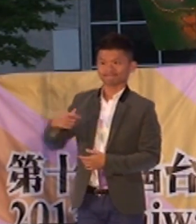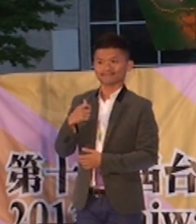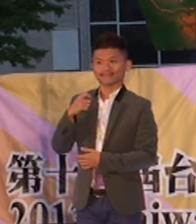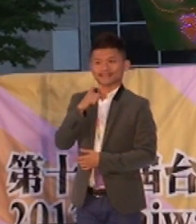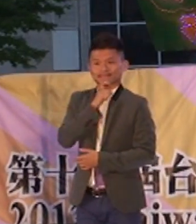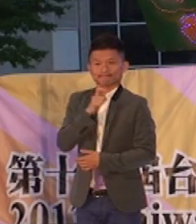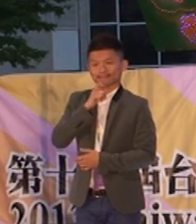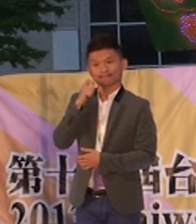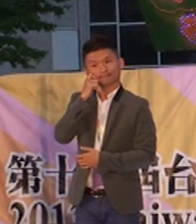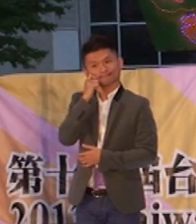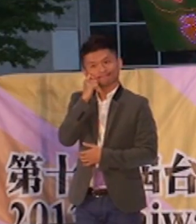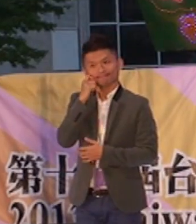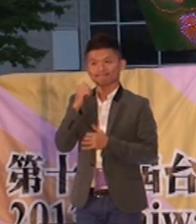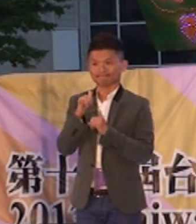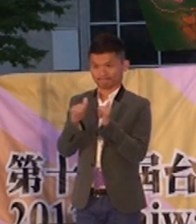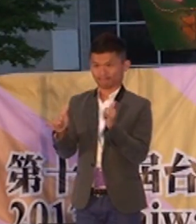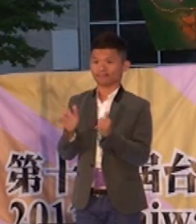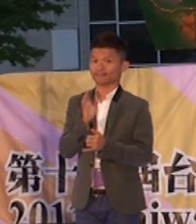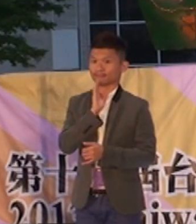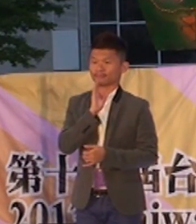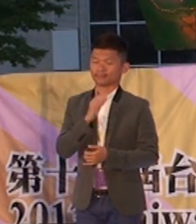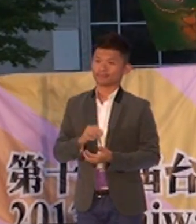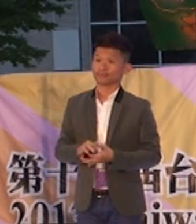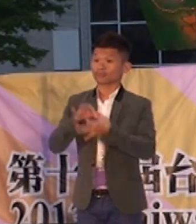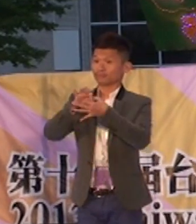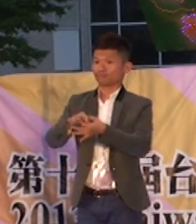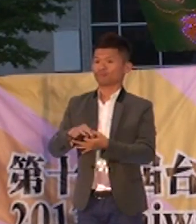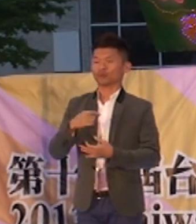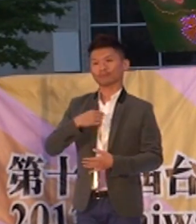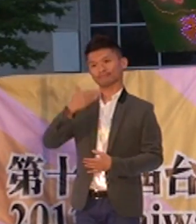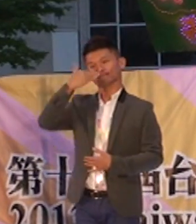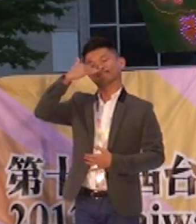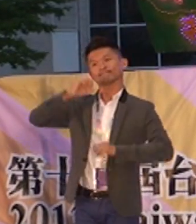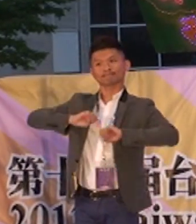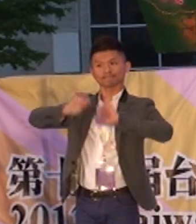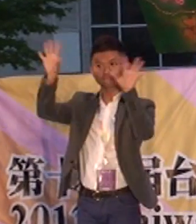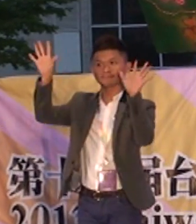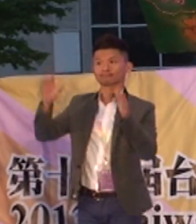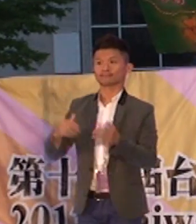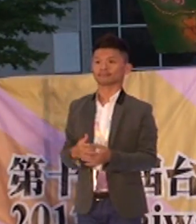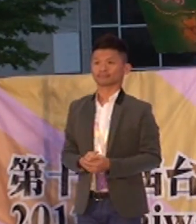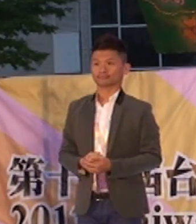难民。所以我很骄傲的宣布，